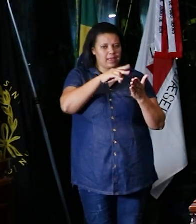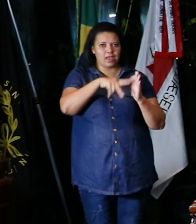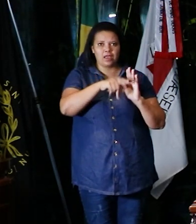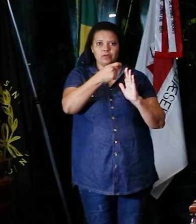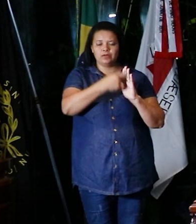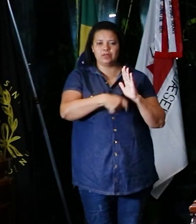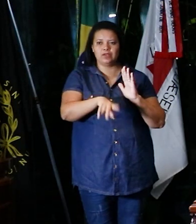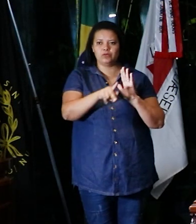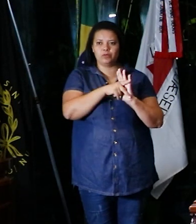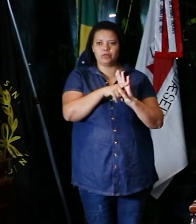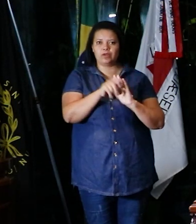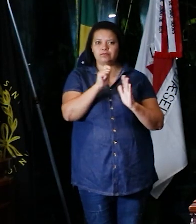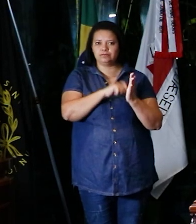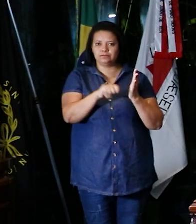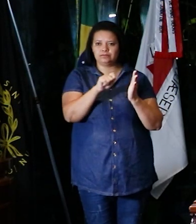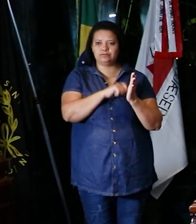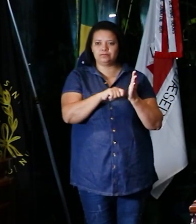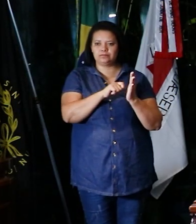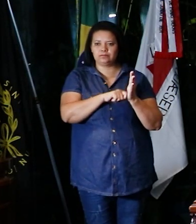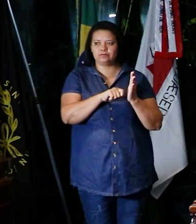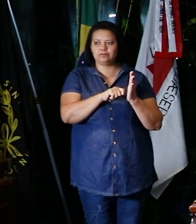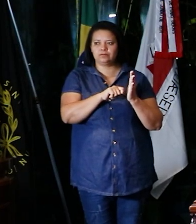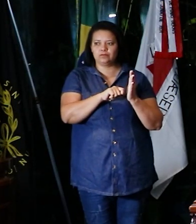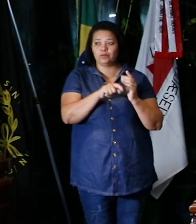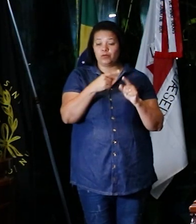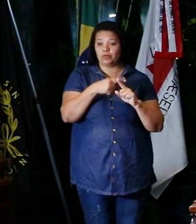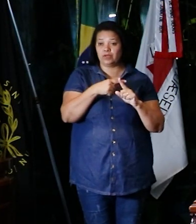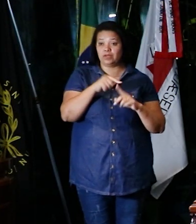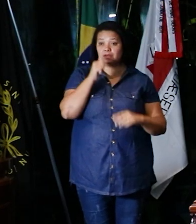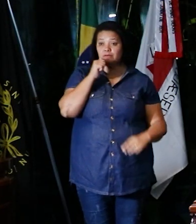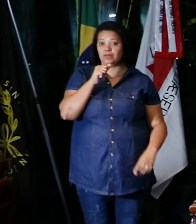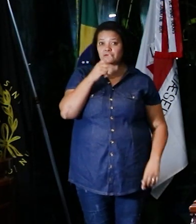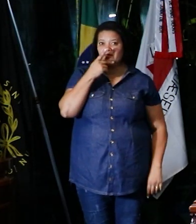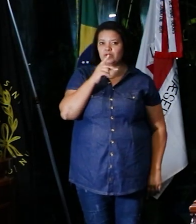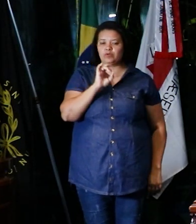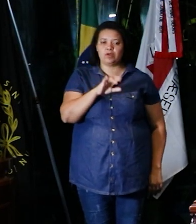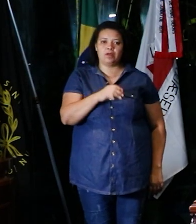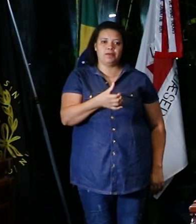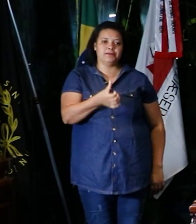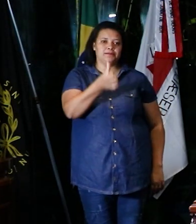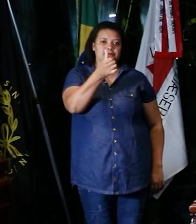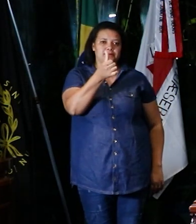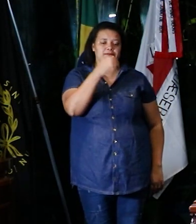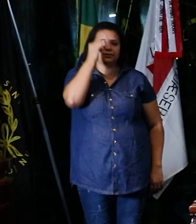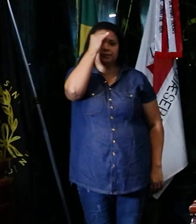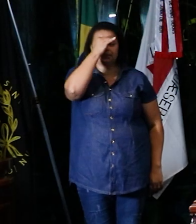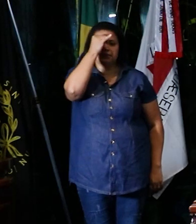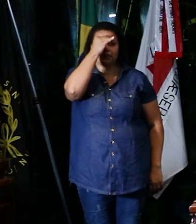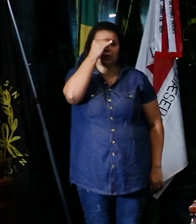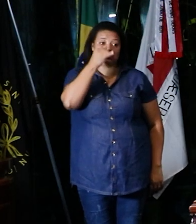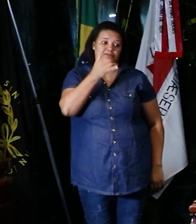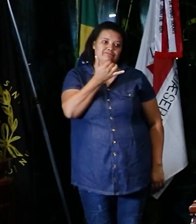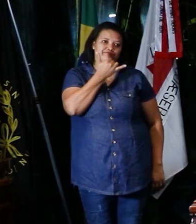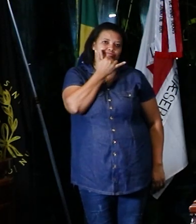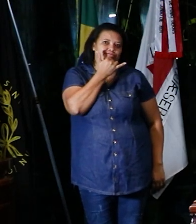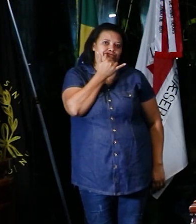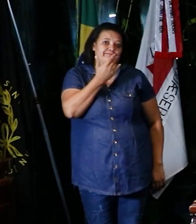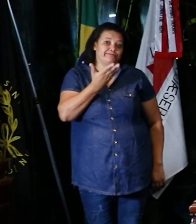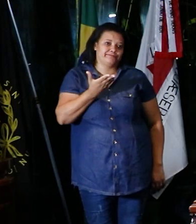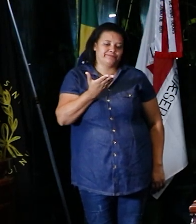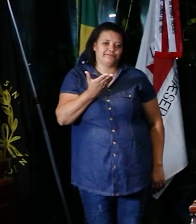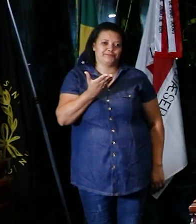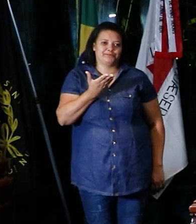Esse mesmo, porque ela só falou que era meia dúzia de idiotas, era só isso que ela... Nada de, né,